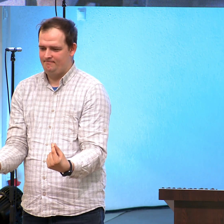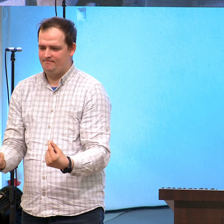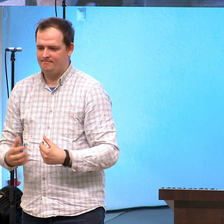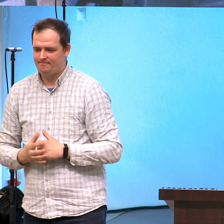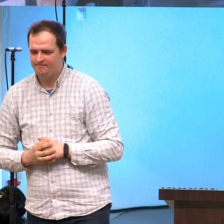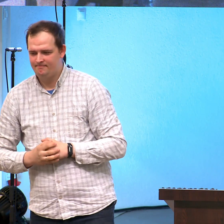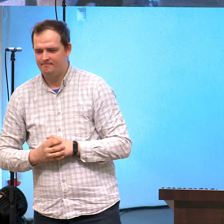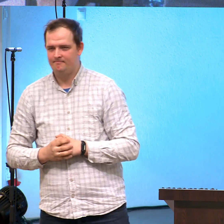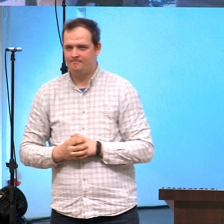эта